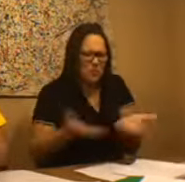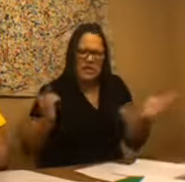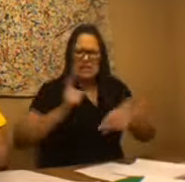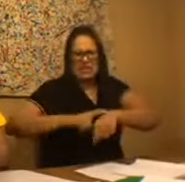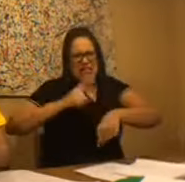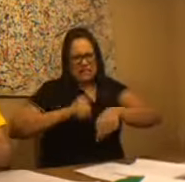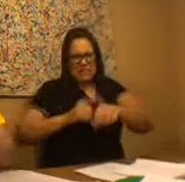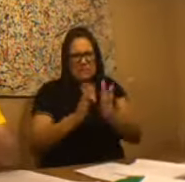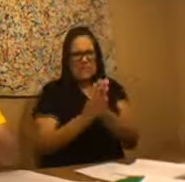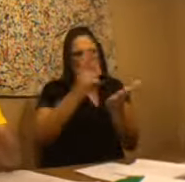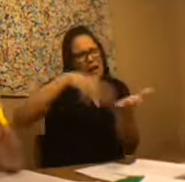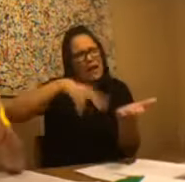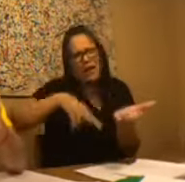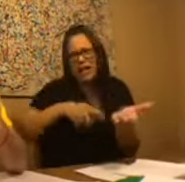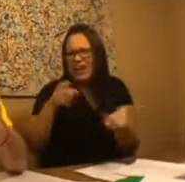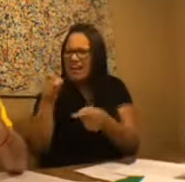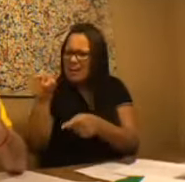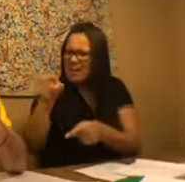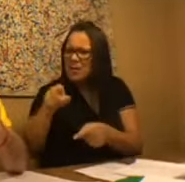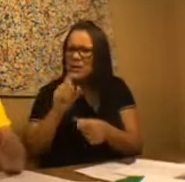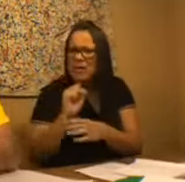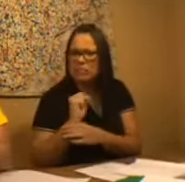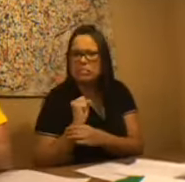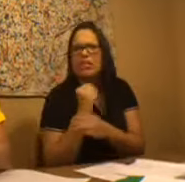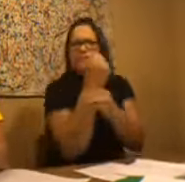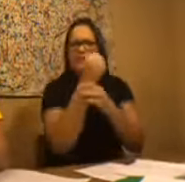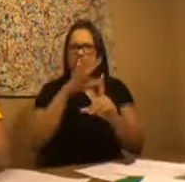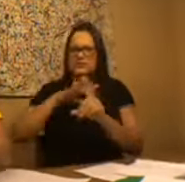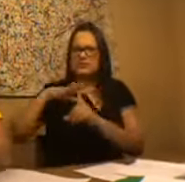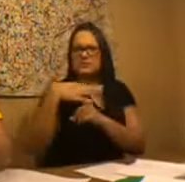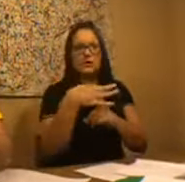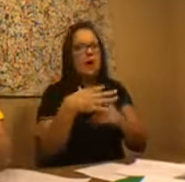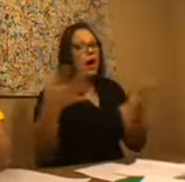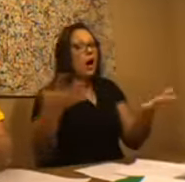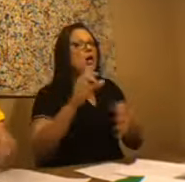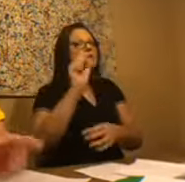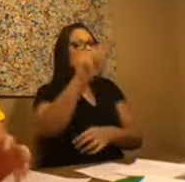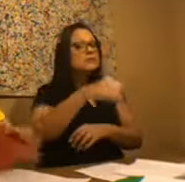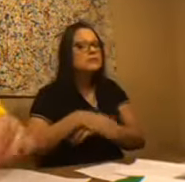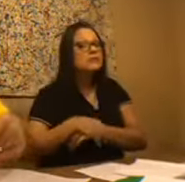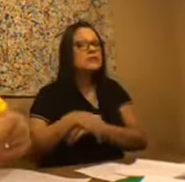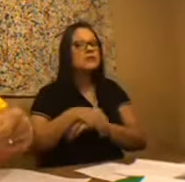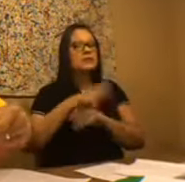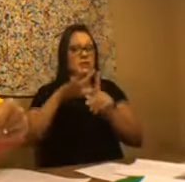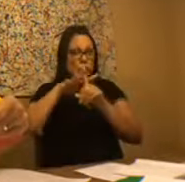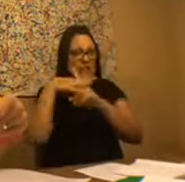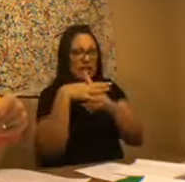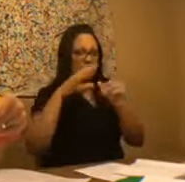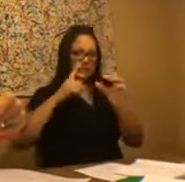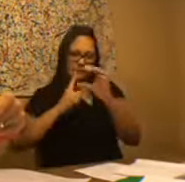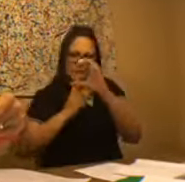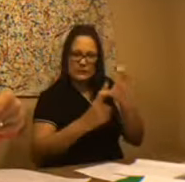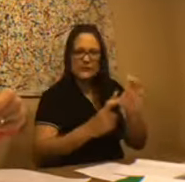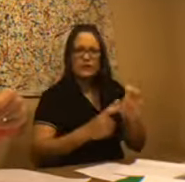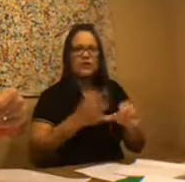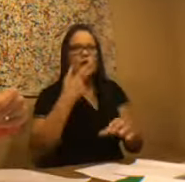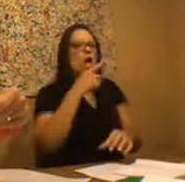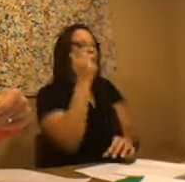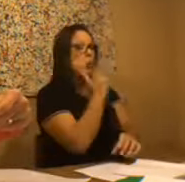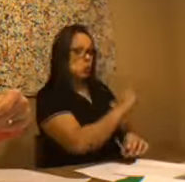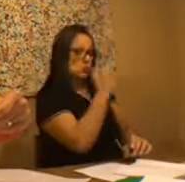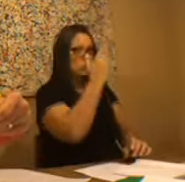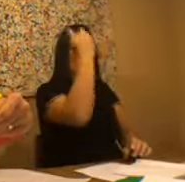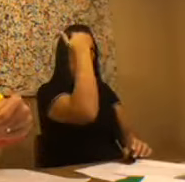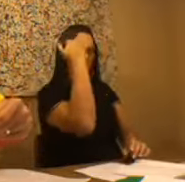ler em defesa do socialismo começar falando olha deu certo na coréia do sul